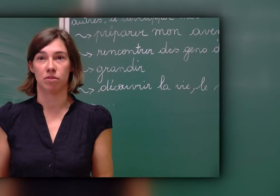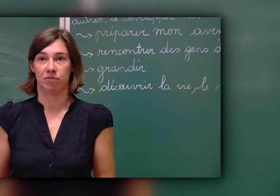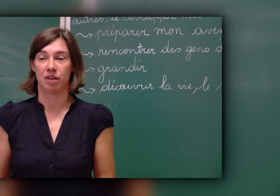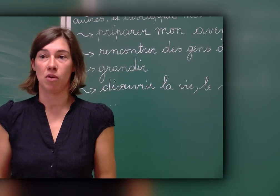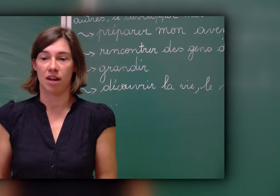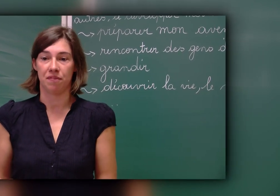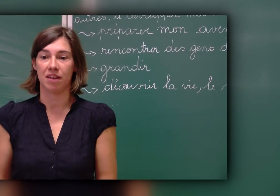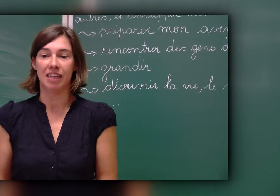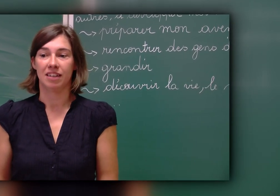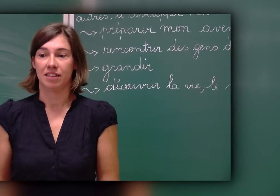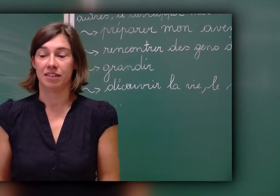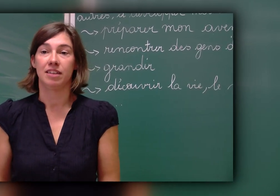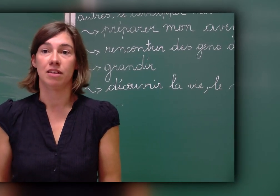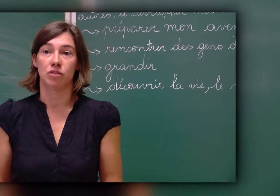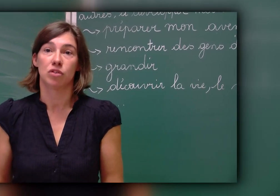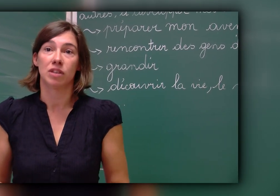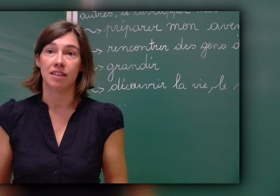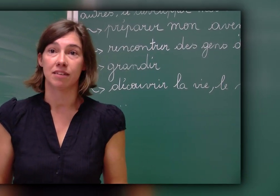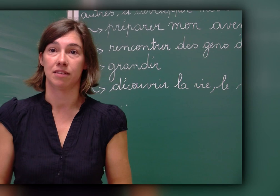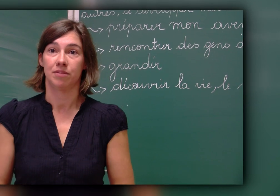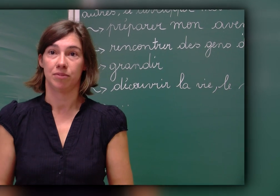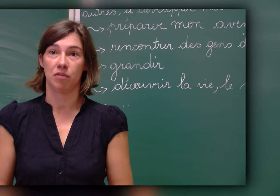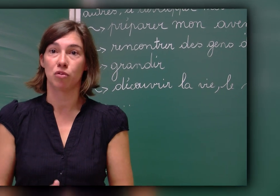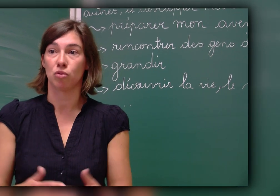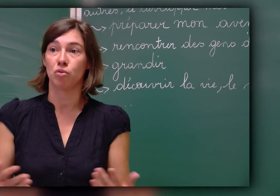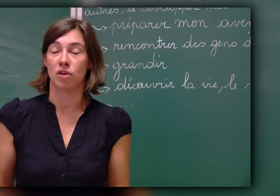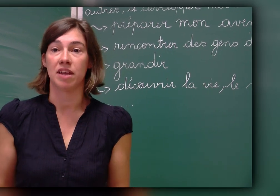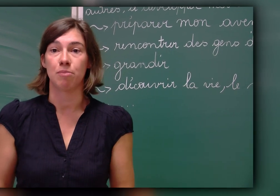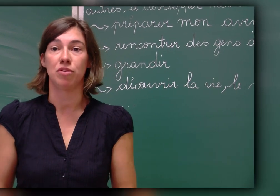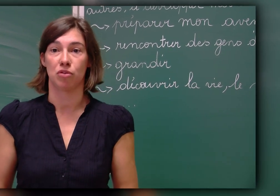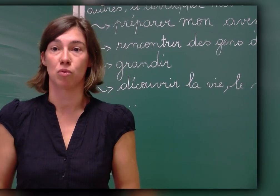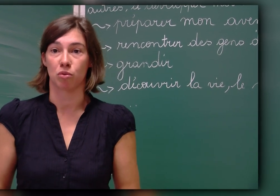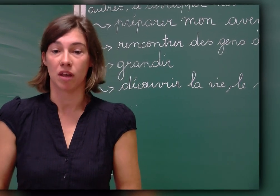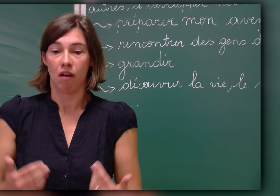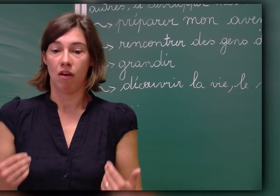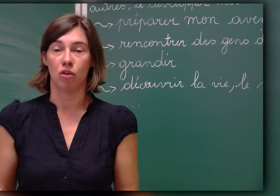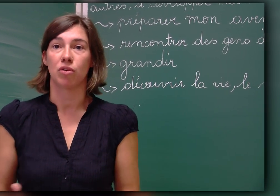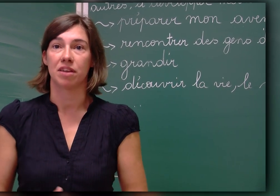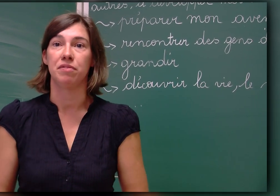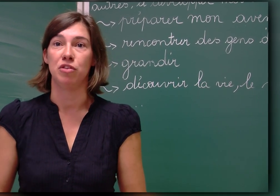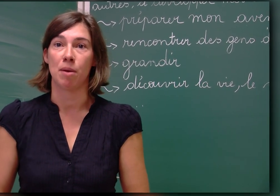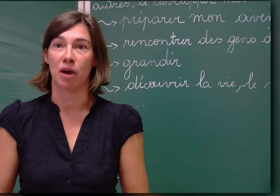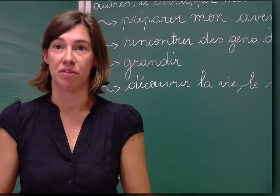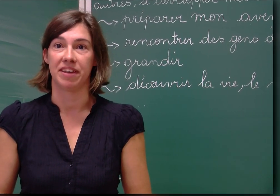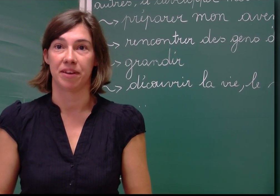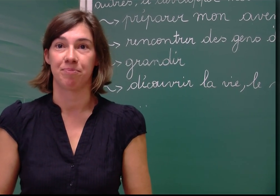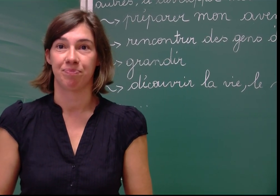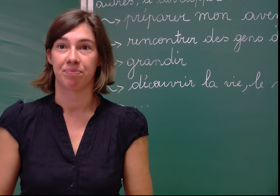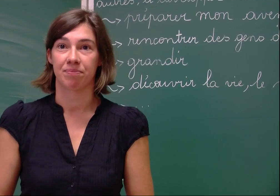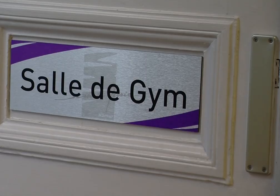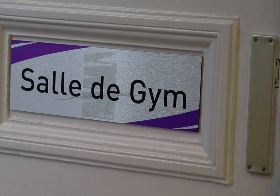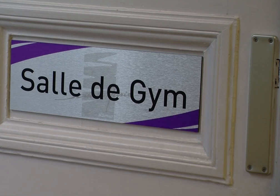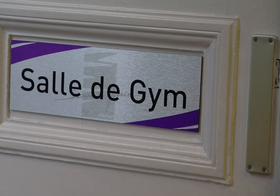compte vraiment à la fin, c'est qu'il se connaisse en fonction de tout cela, qu'il puisse se construire en tant qu'individu à part entière.